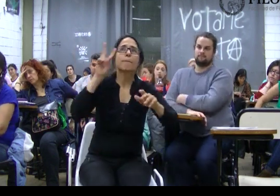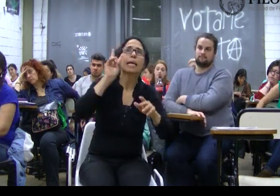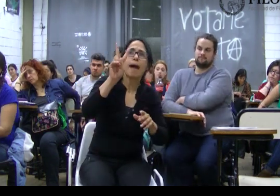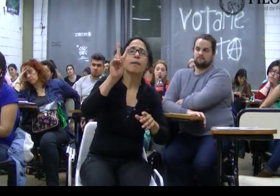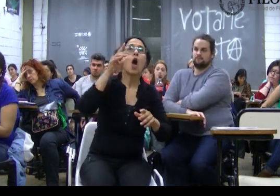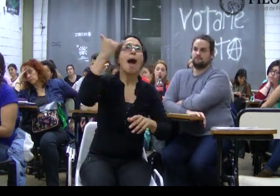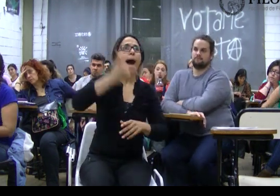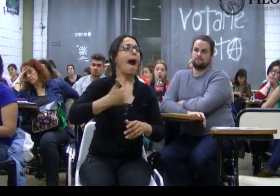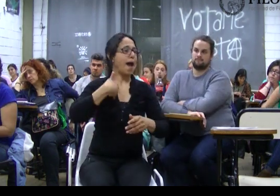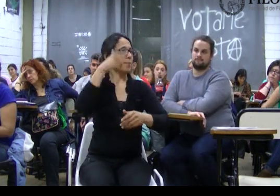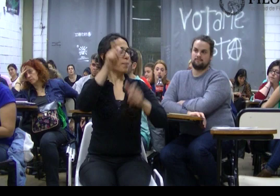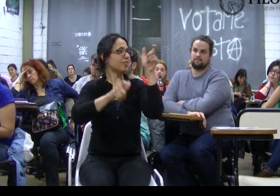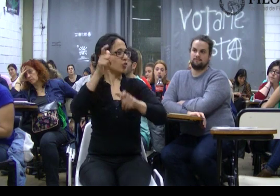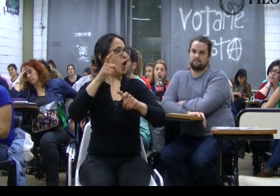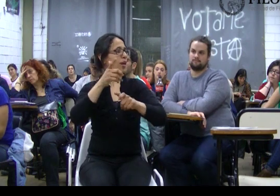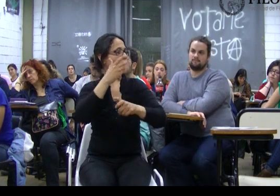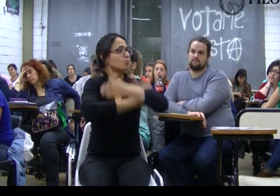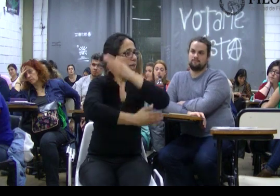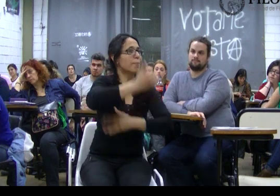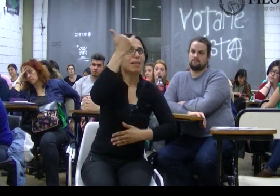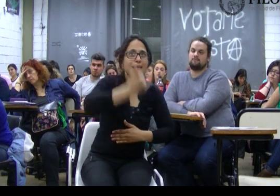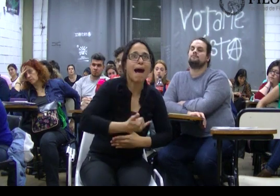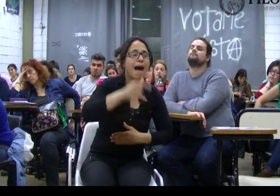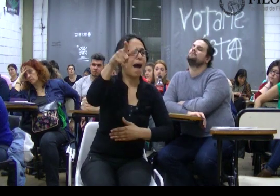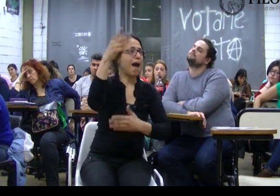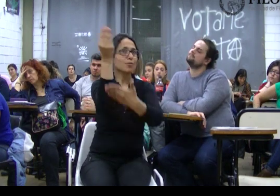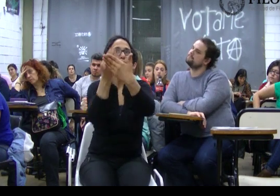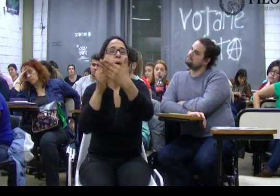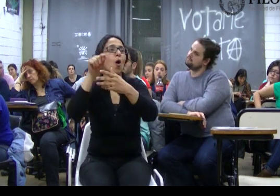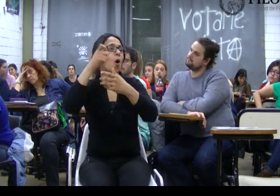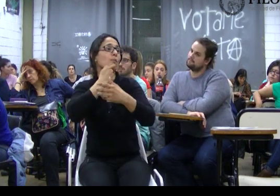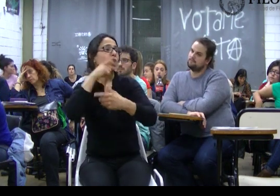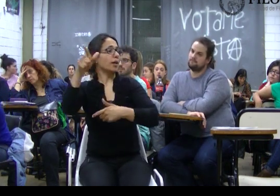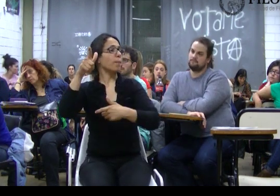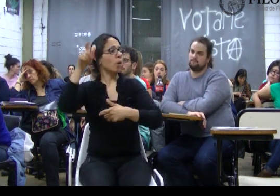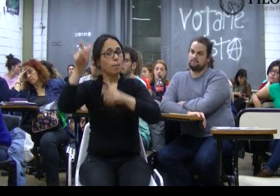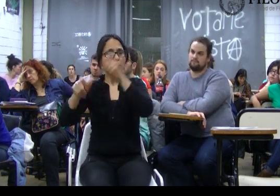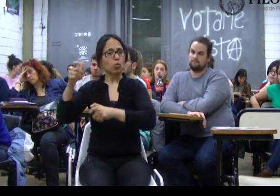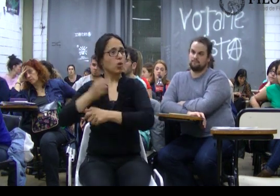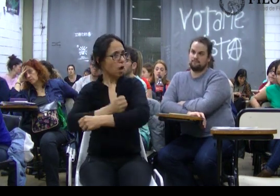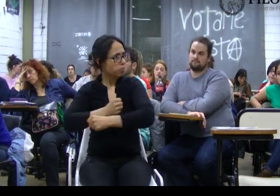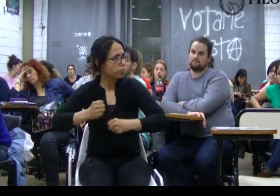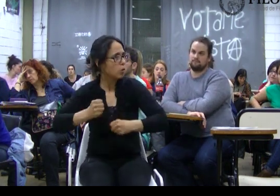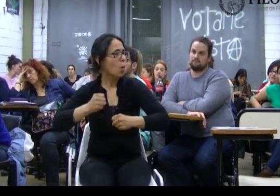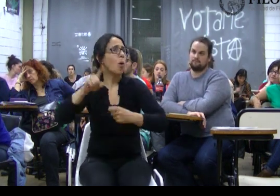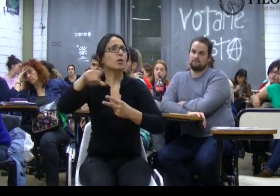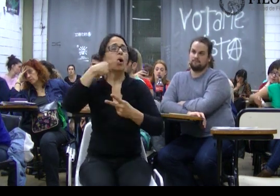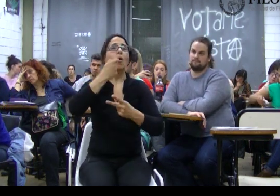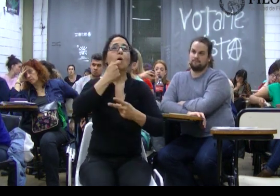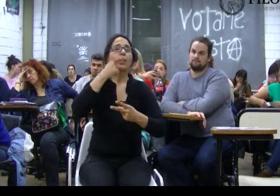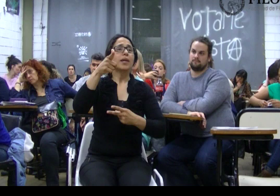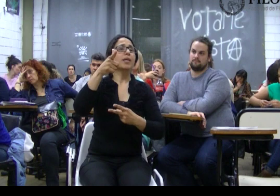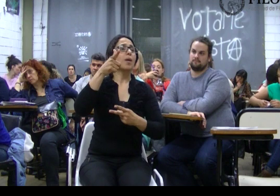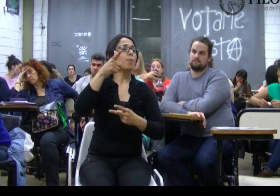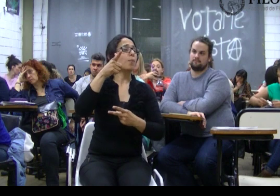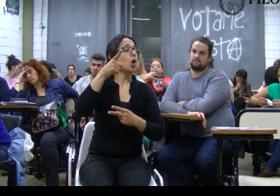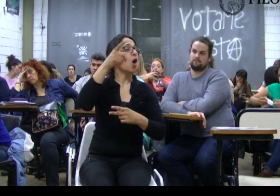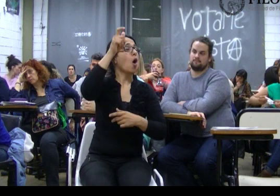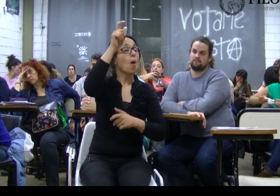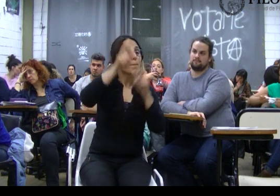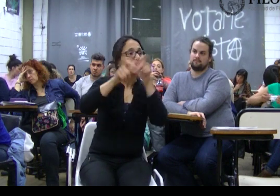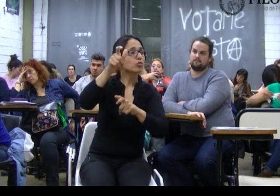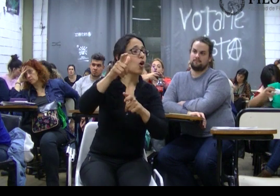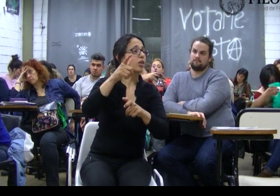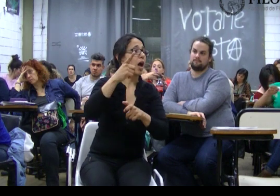en las láminas, tenemos personas gordas en las láminas, tenemos personas no heterosexuales, dándose